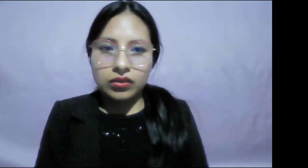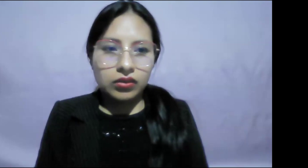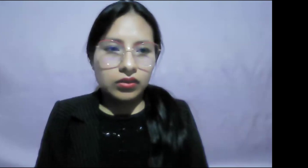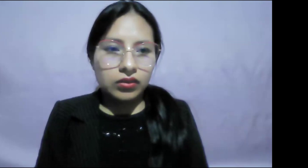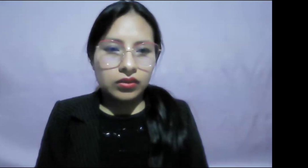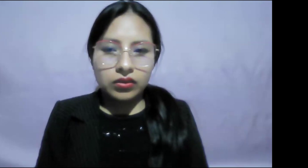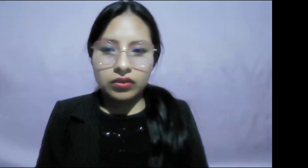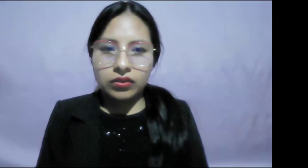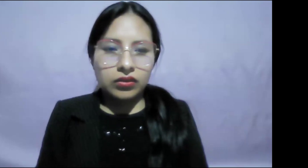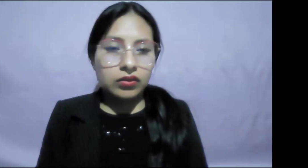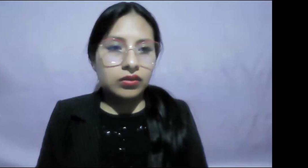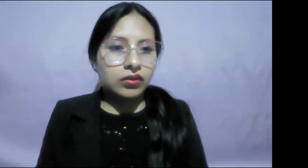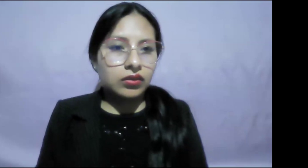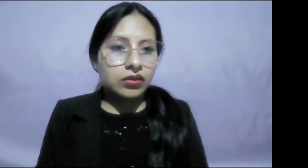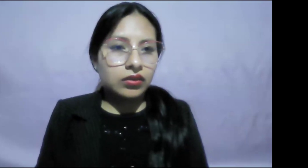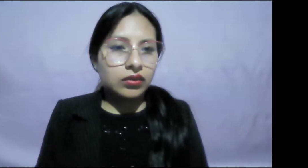Sandra